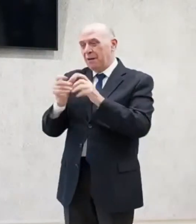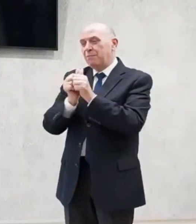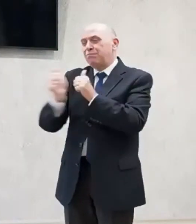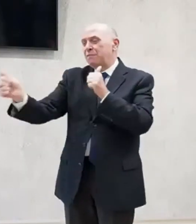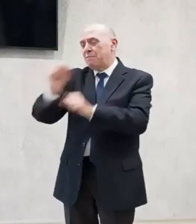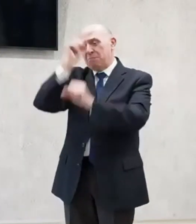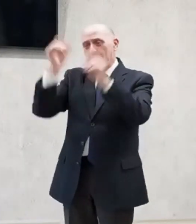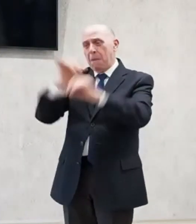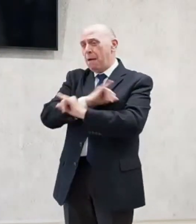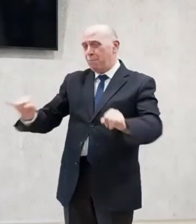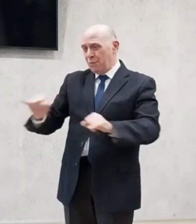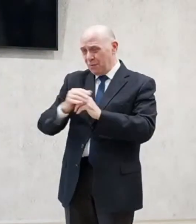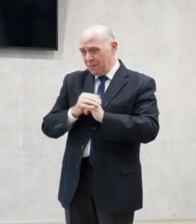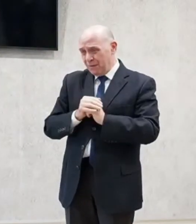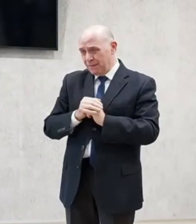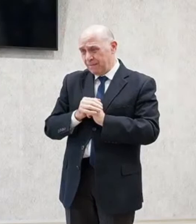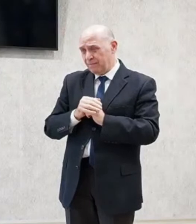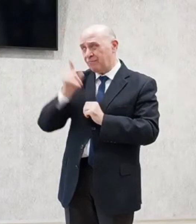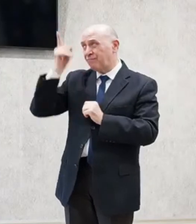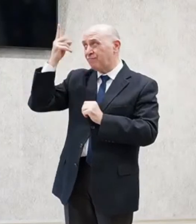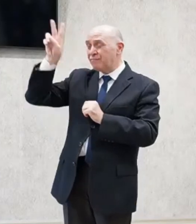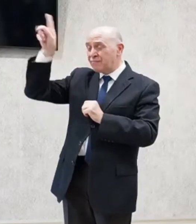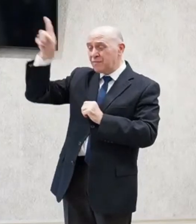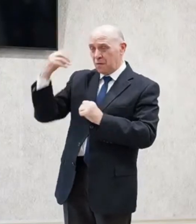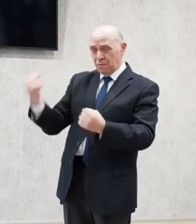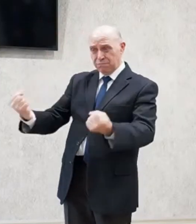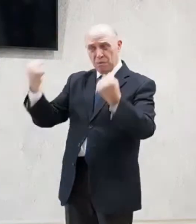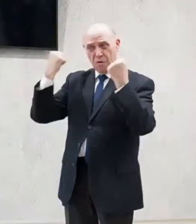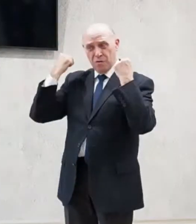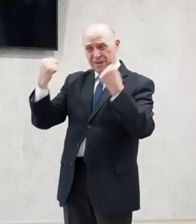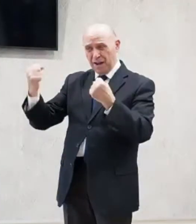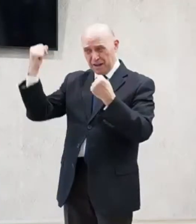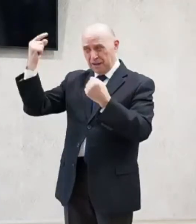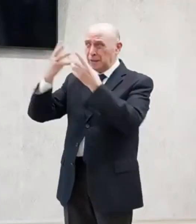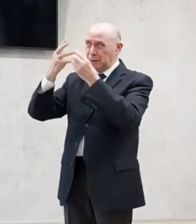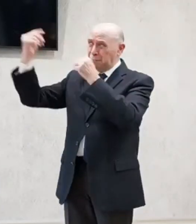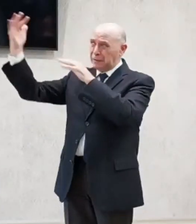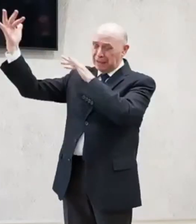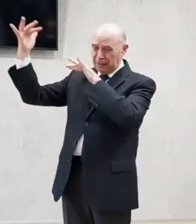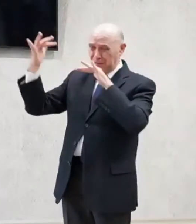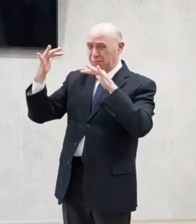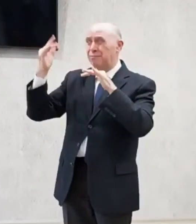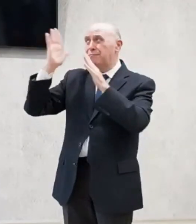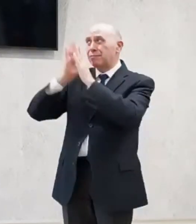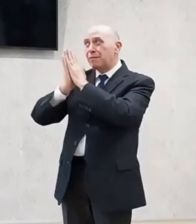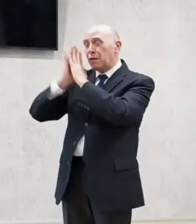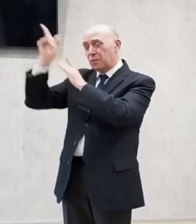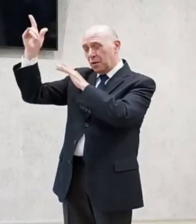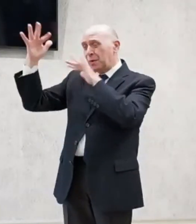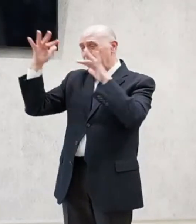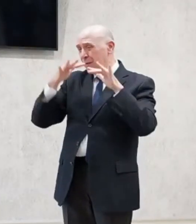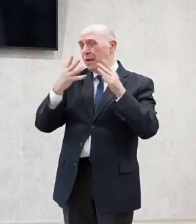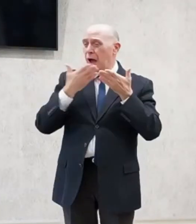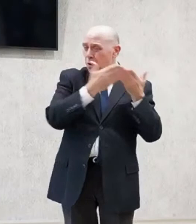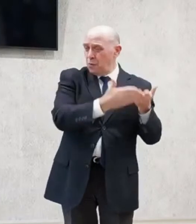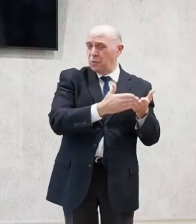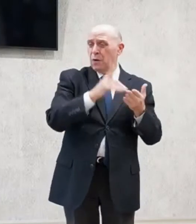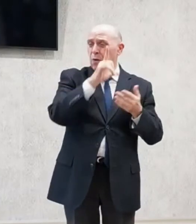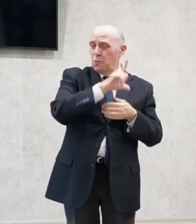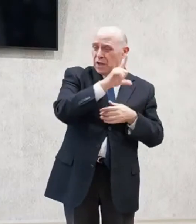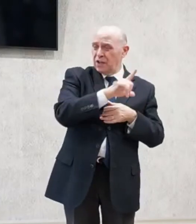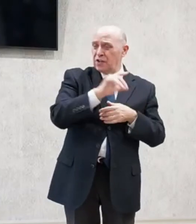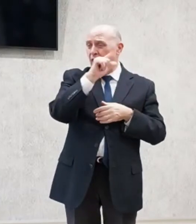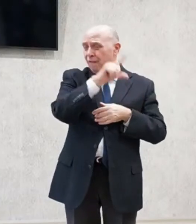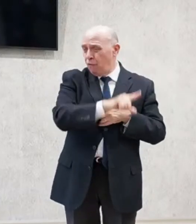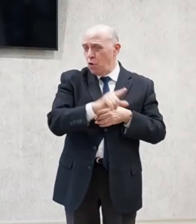ciò a Dio Tu sei un Dio potente e quindi col tuo potente Spirito Ti chiediamo di aiutare Luigi Alfonso